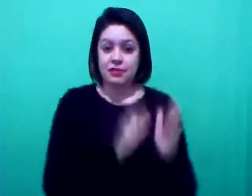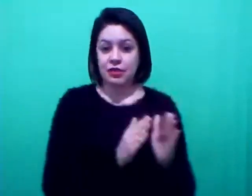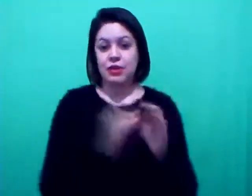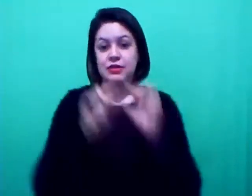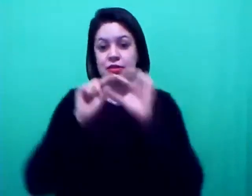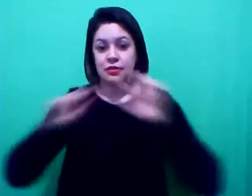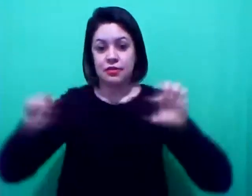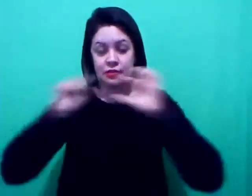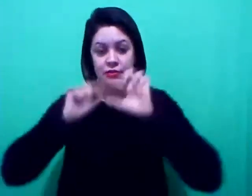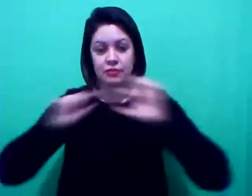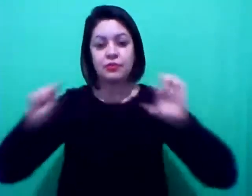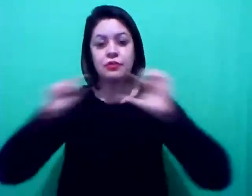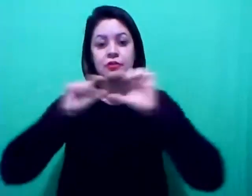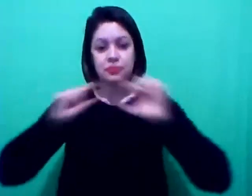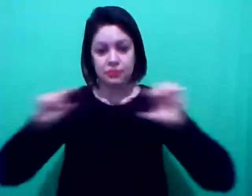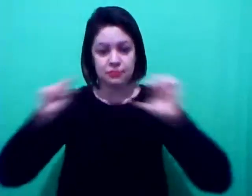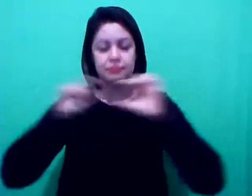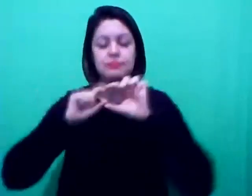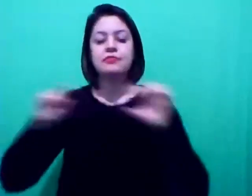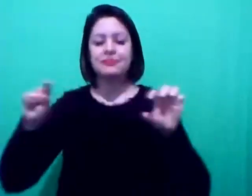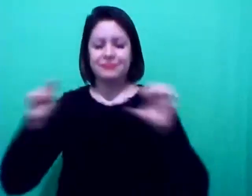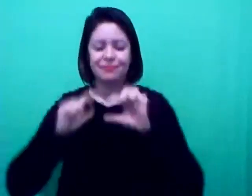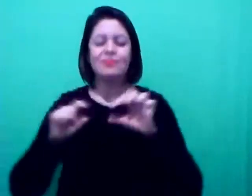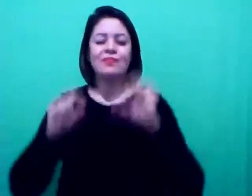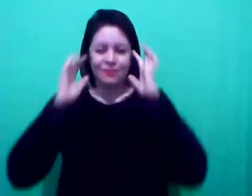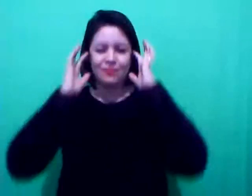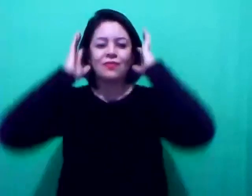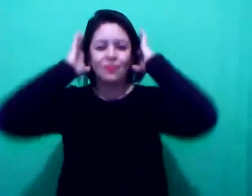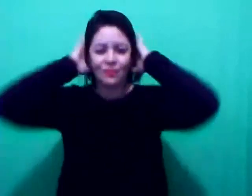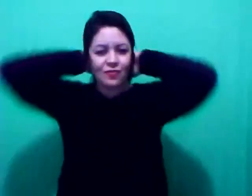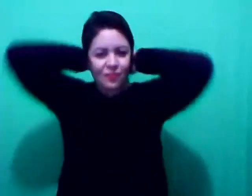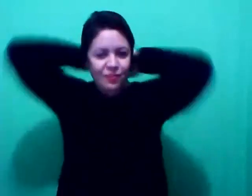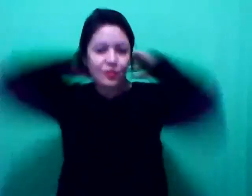Né? Essa é a forma da estrutura da língua.